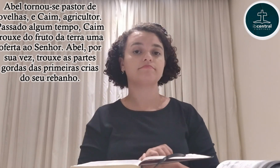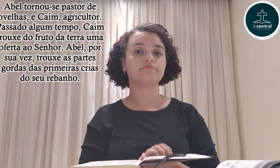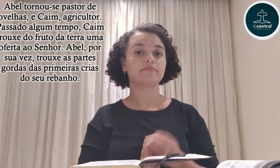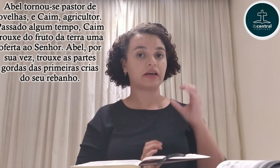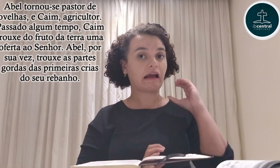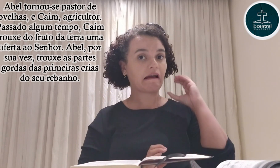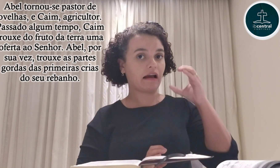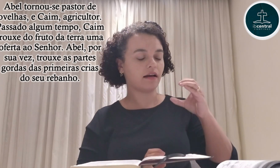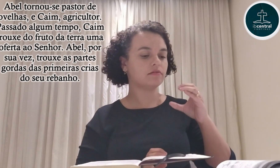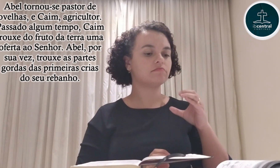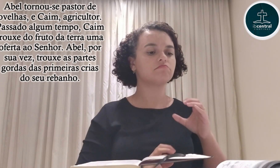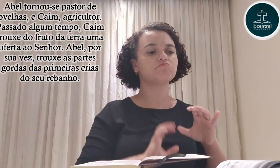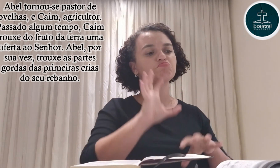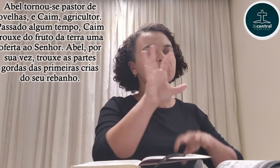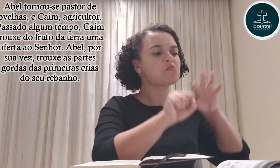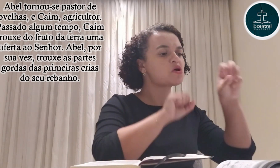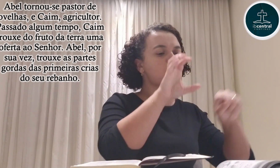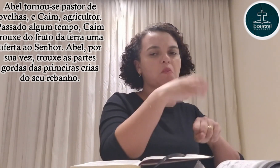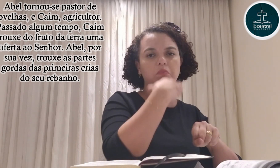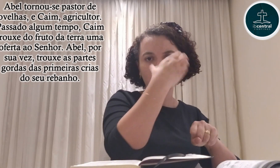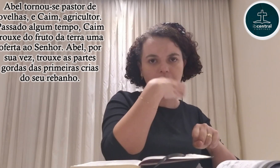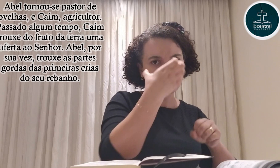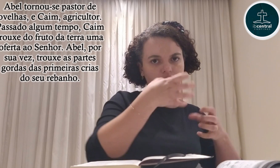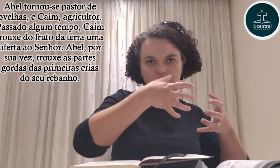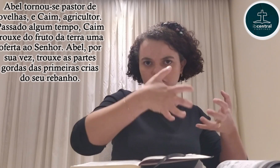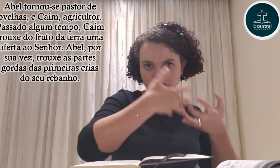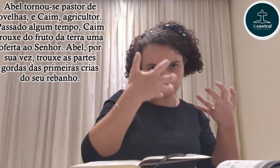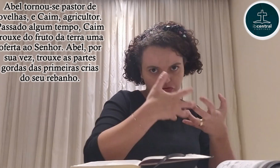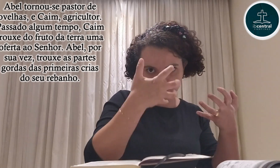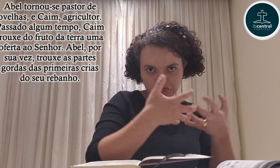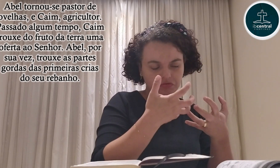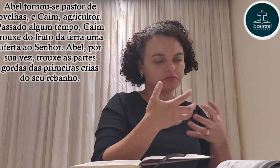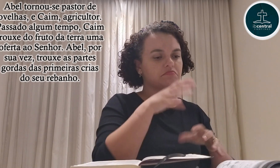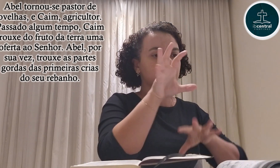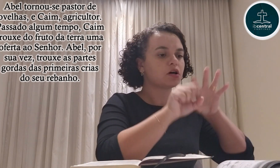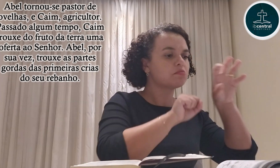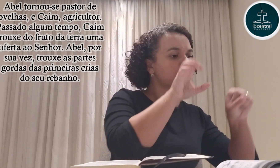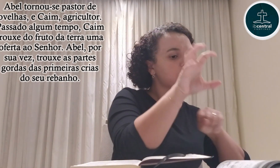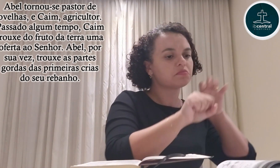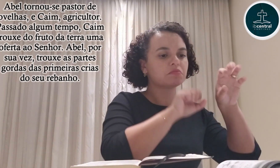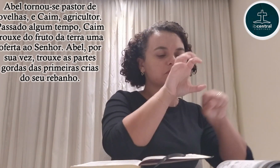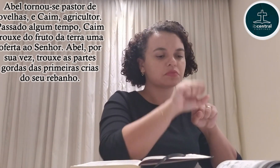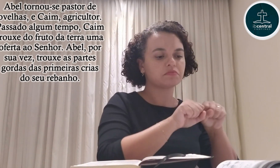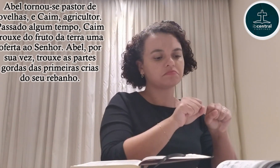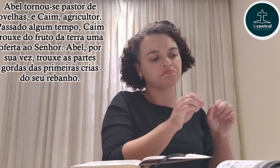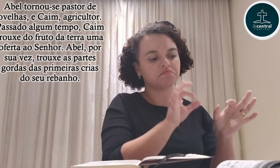Passado algum tempo, Caim trouxe do fruto da terra